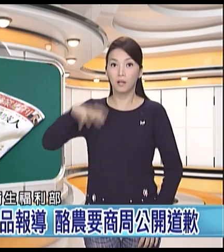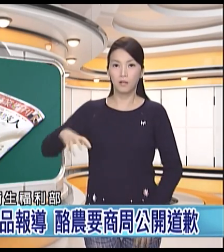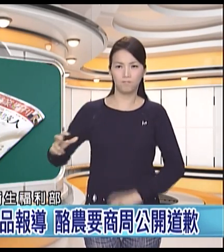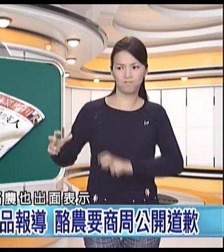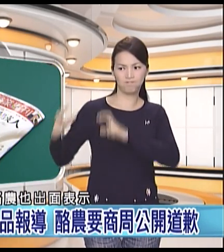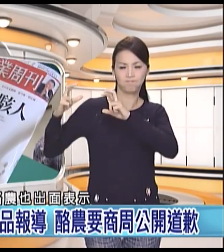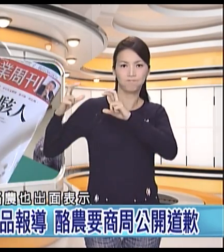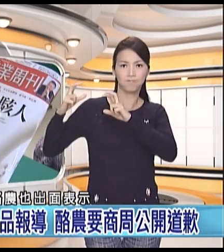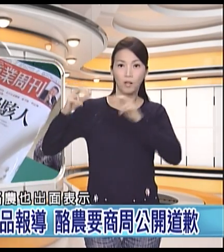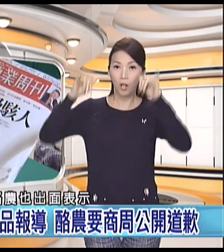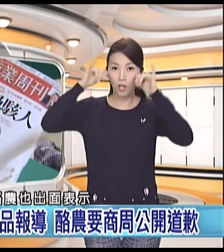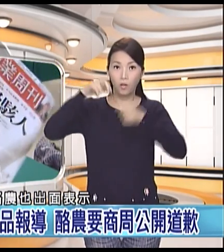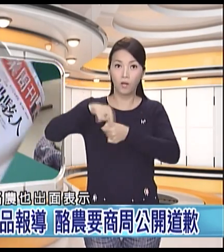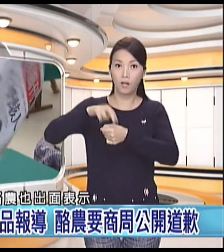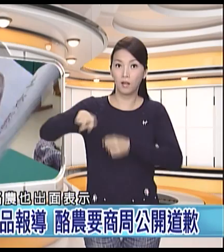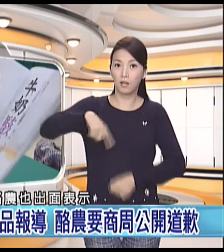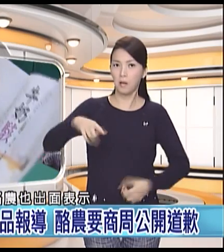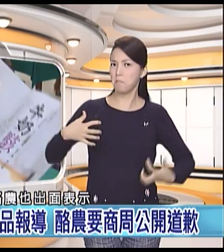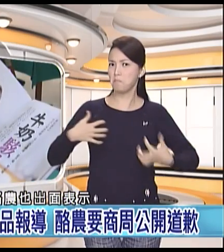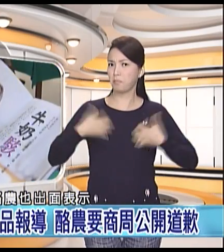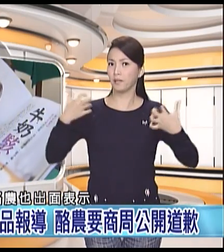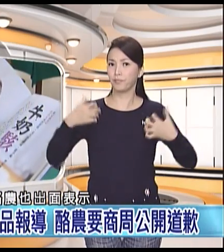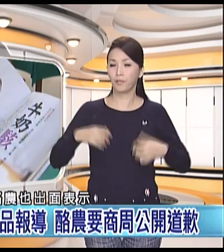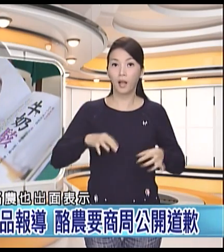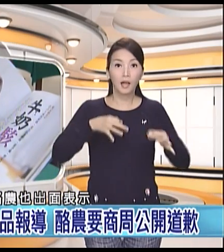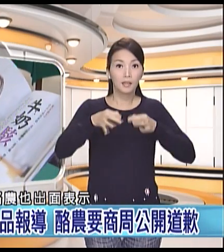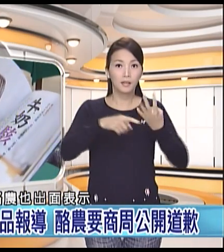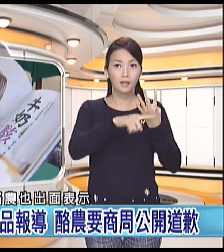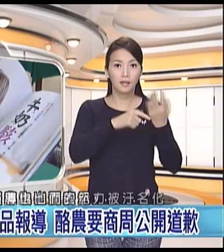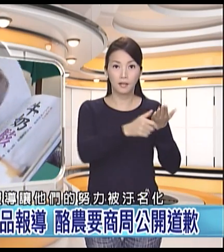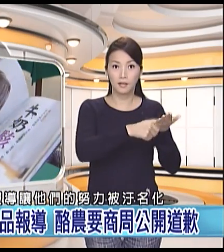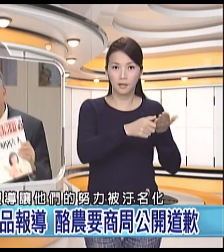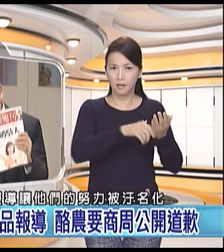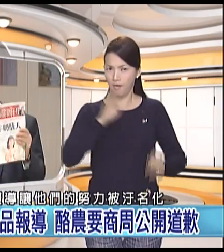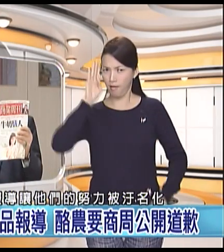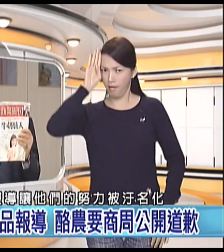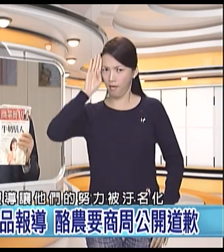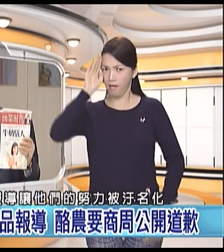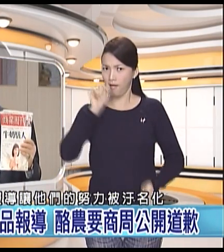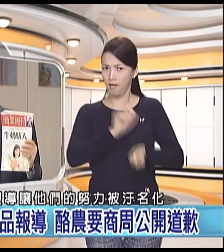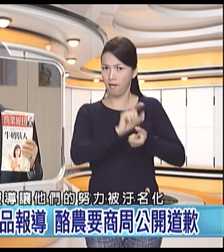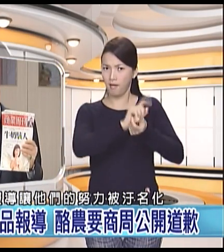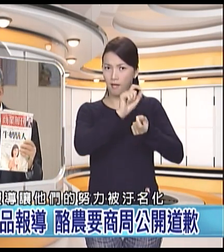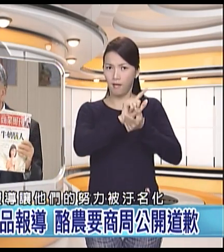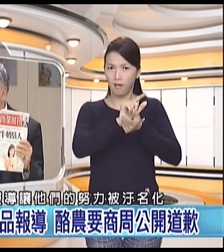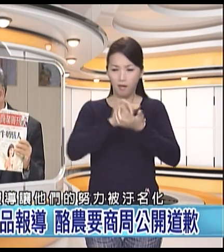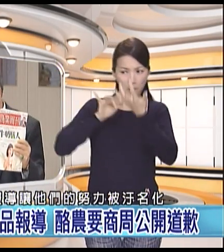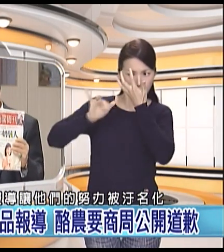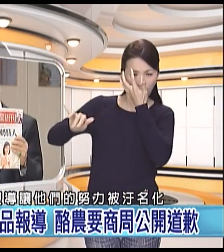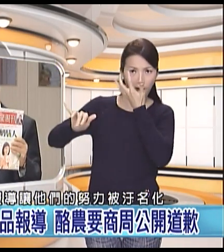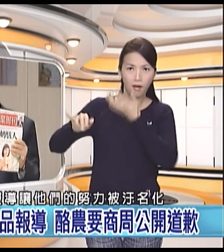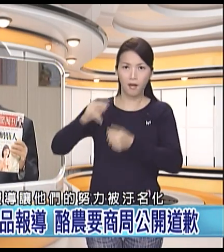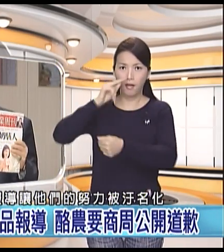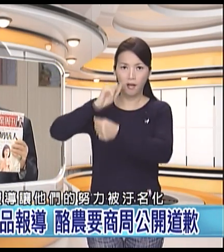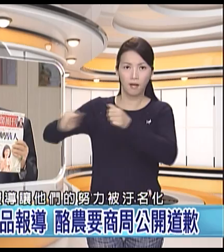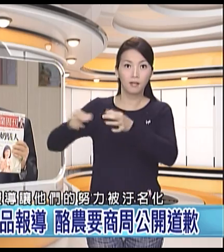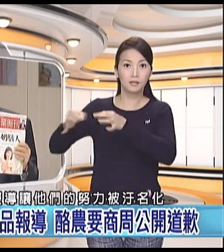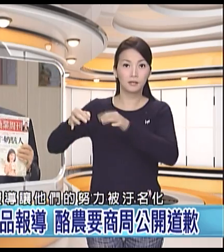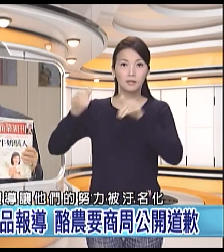而现在若农他们也出面表示，商周的报道让他们的努力被污名化，并